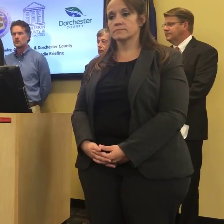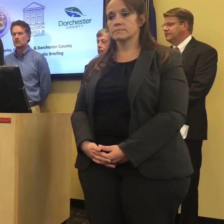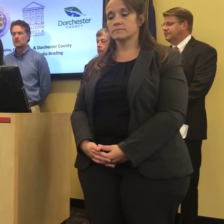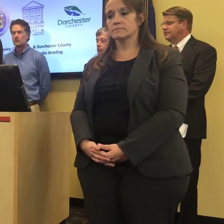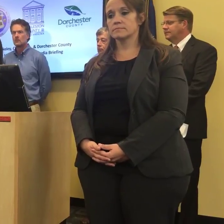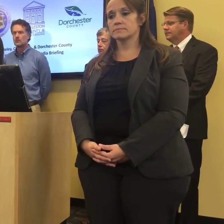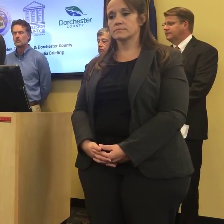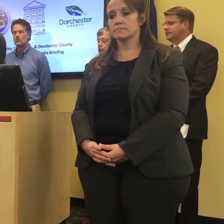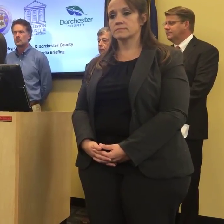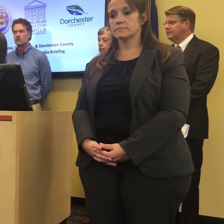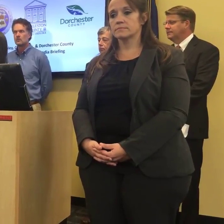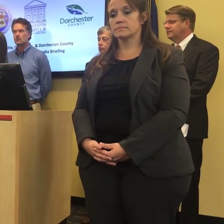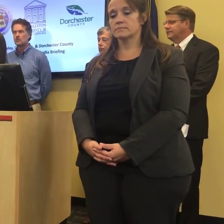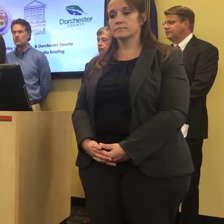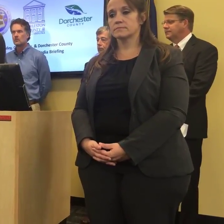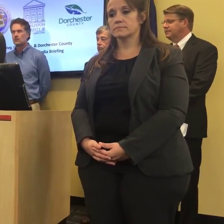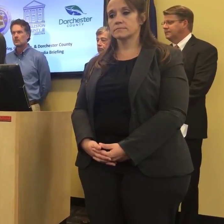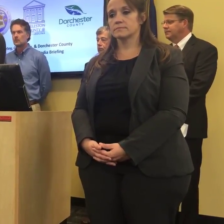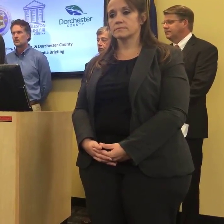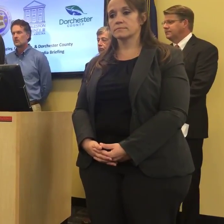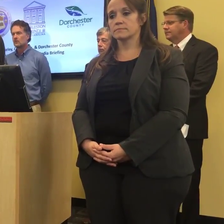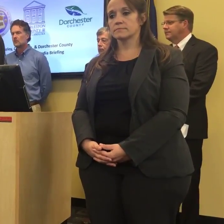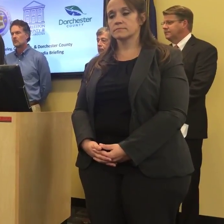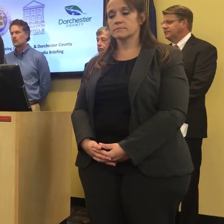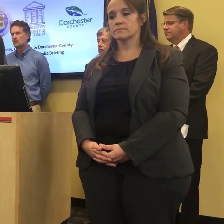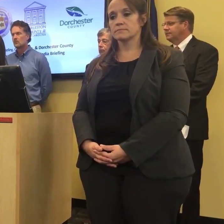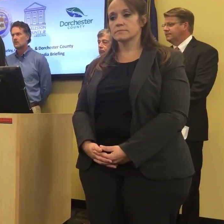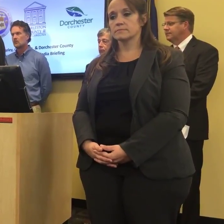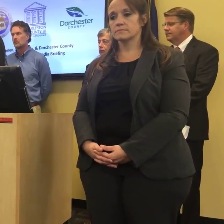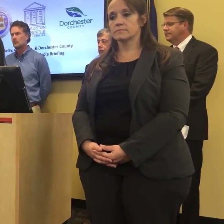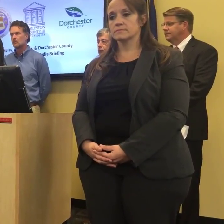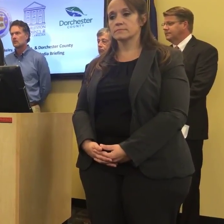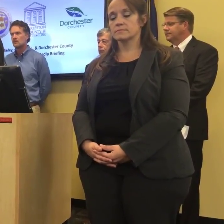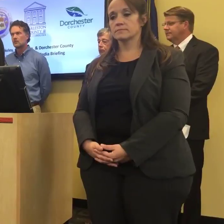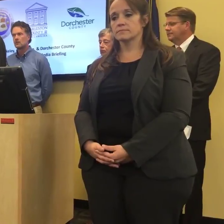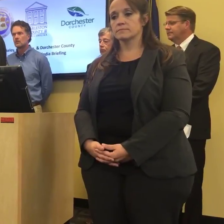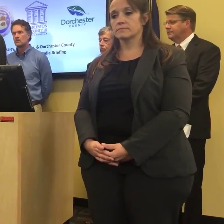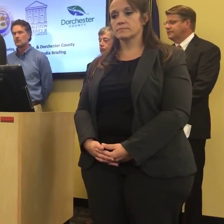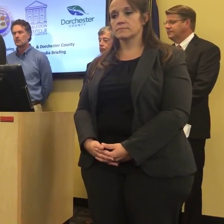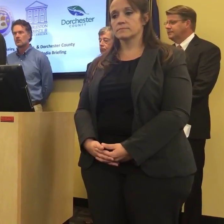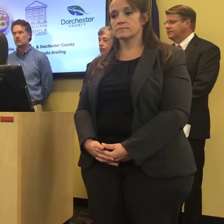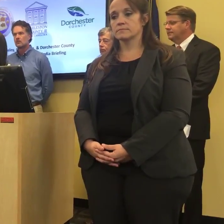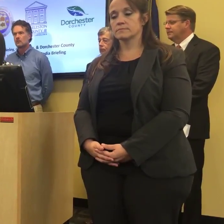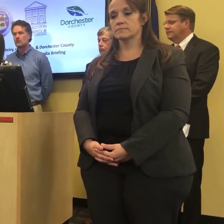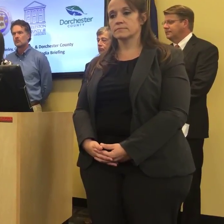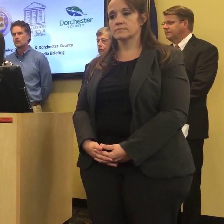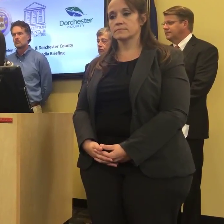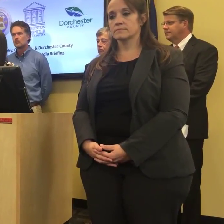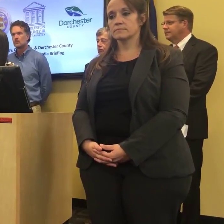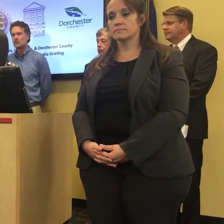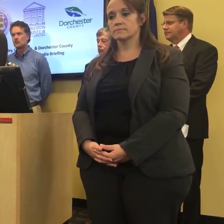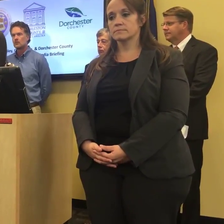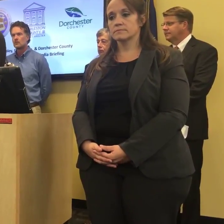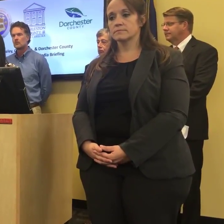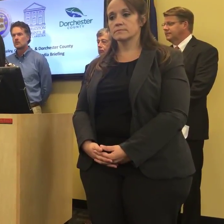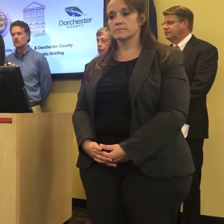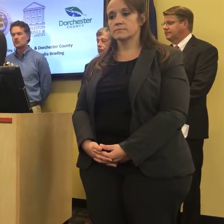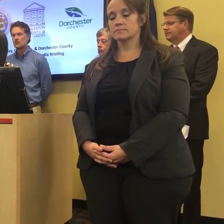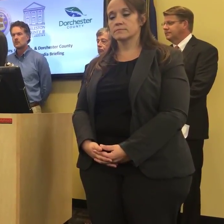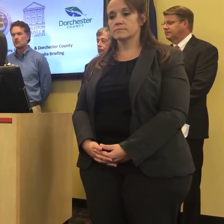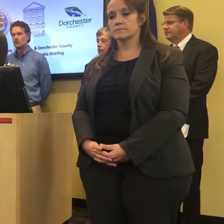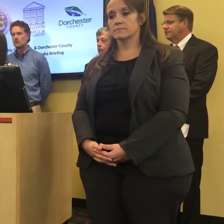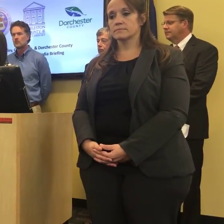843-746-3909. Y estará disponible a partir de ahora hasta las 8 de la noche. Posiblemente mañana, también a las 8 de la